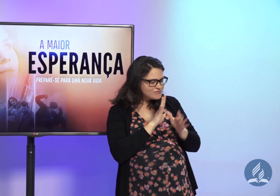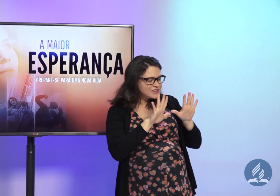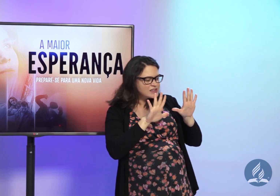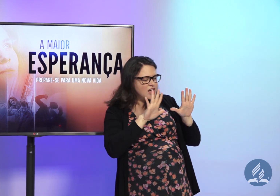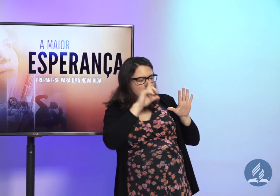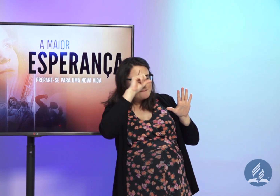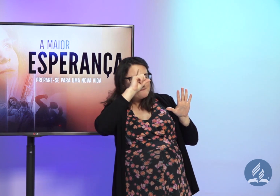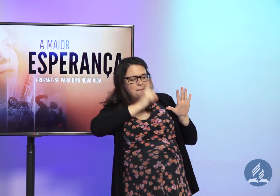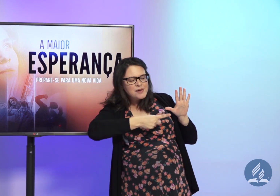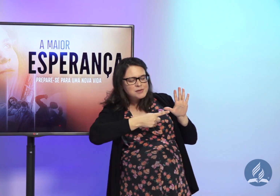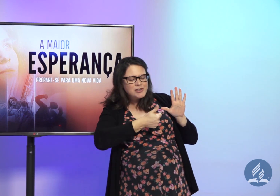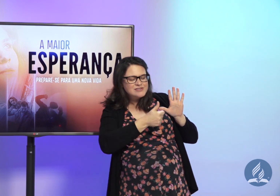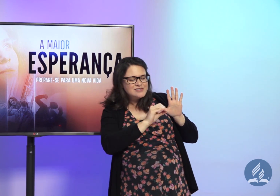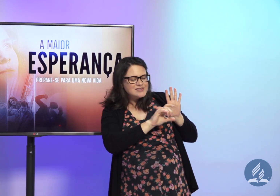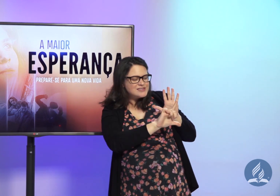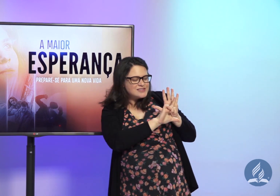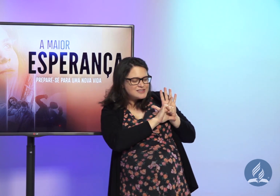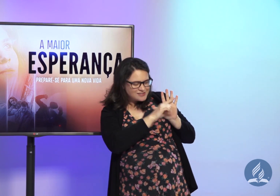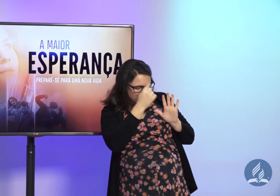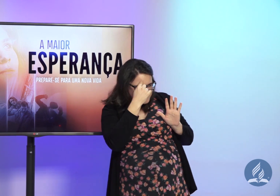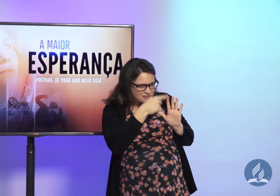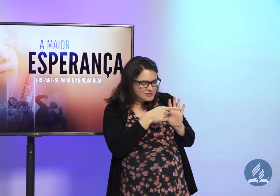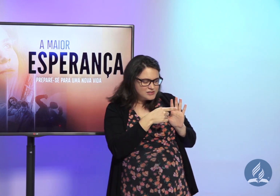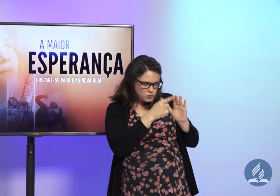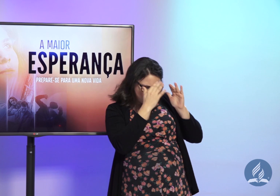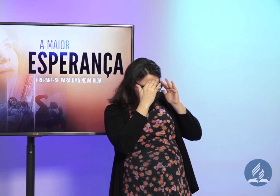se você ama Jesus, você precisa obedecer os 10 mandamentos.